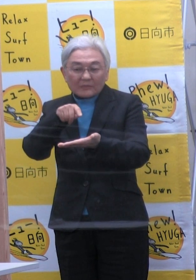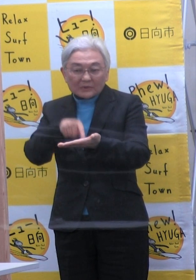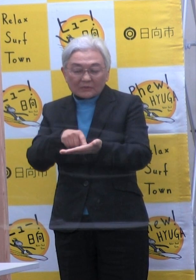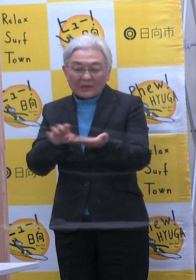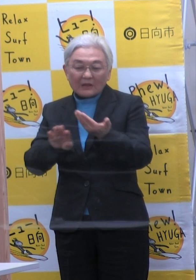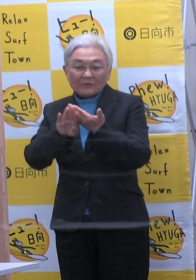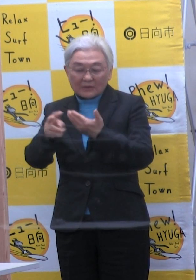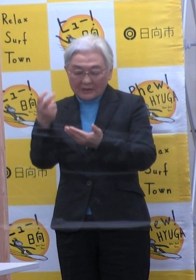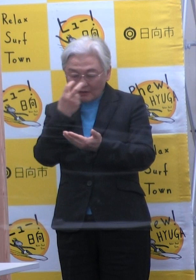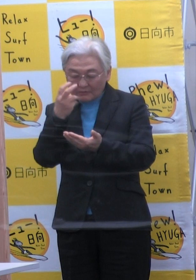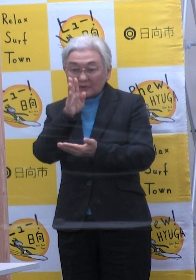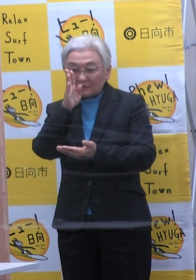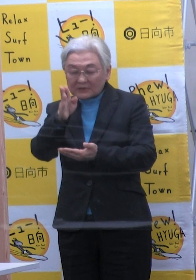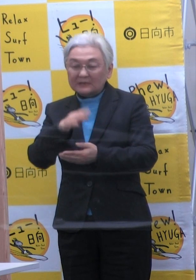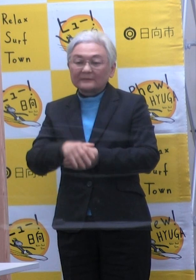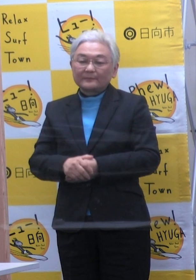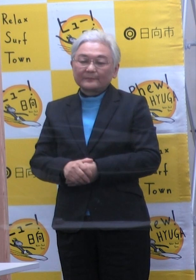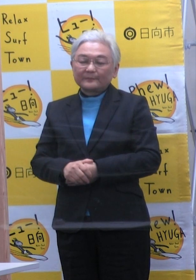認ください。